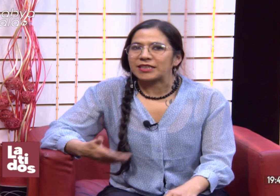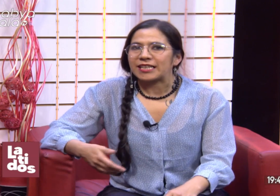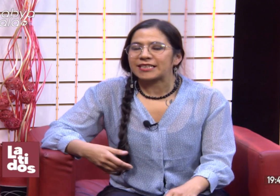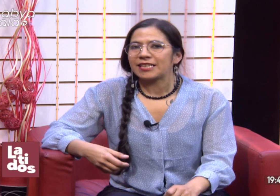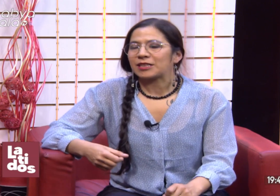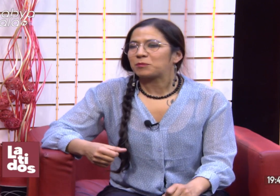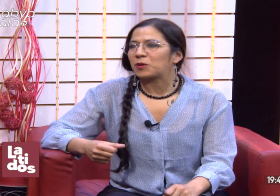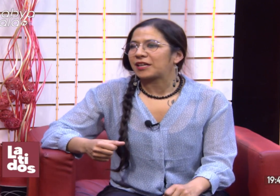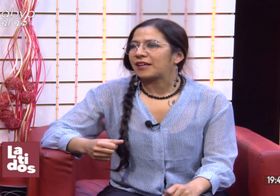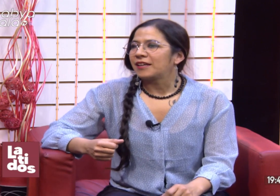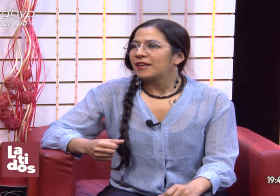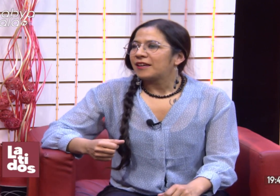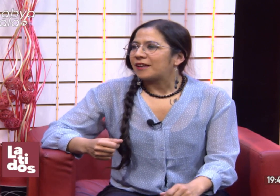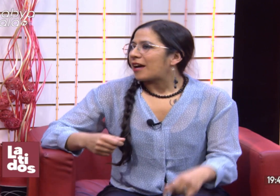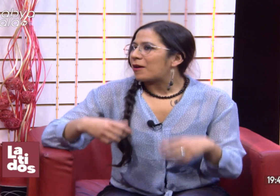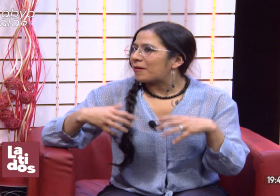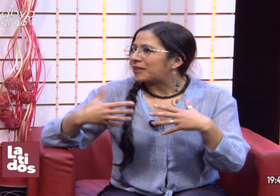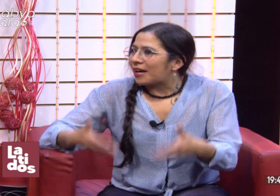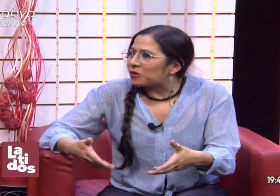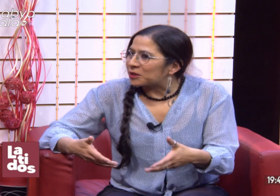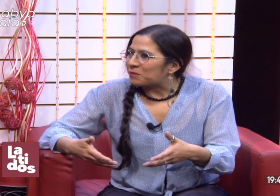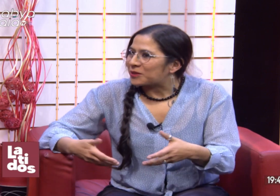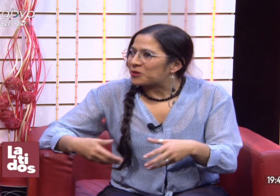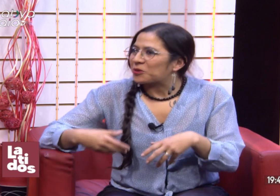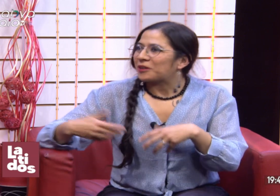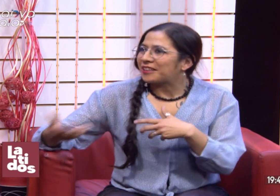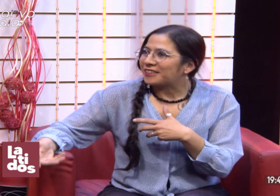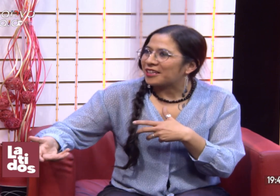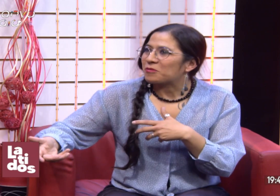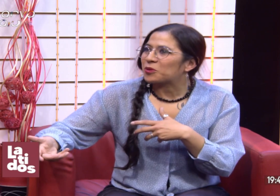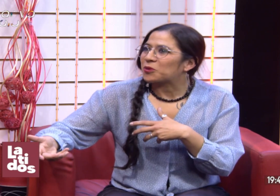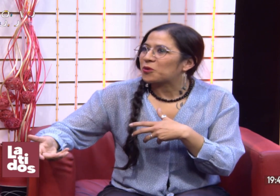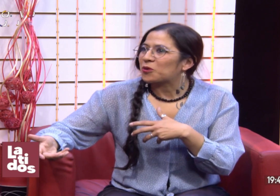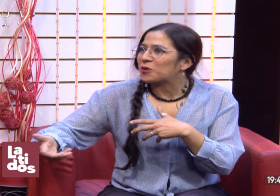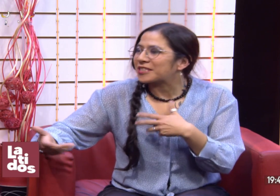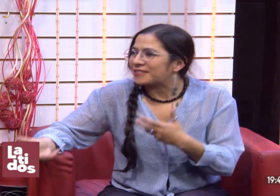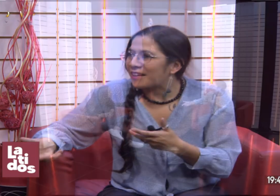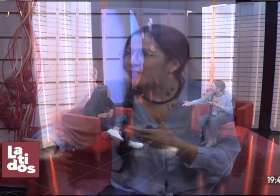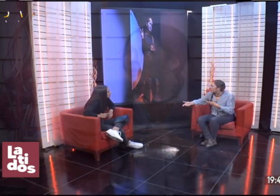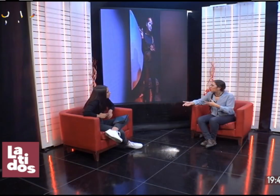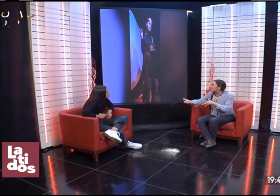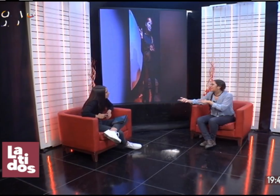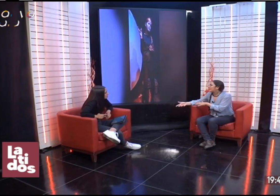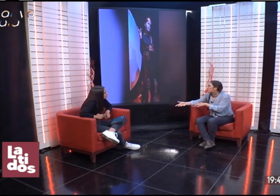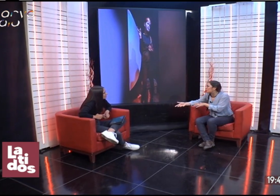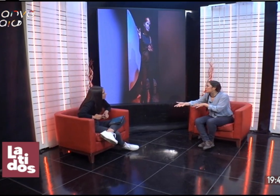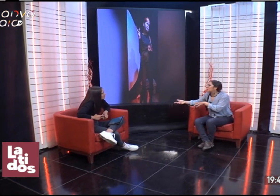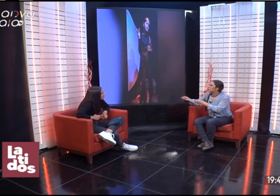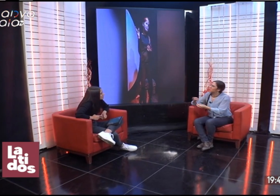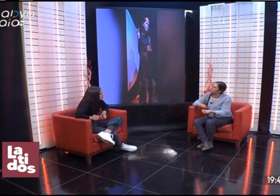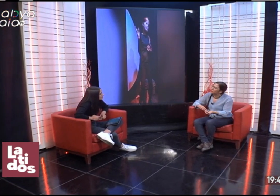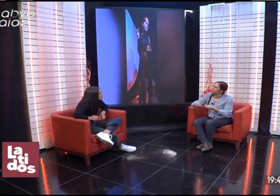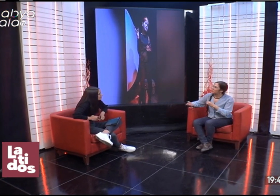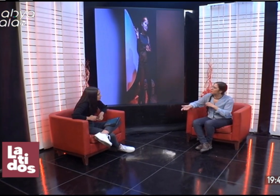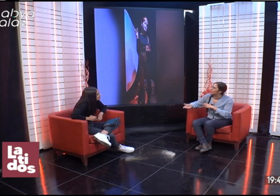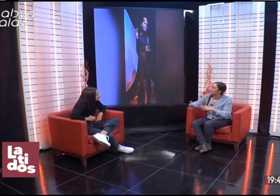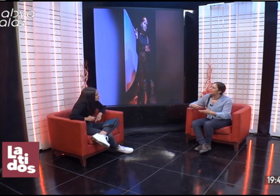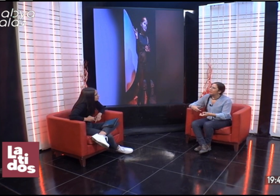interesantes porque habitar un espacio con gente que de pronto no conoces tanto, gente que no conoce esos espacios los habita,